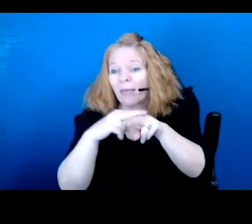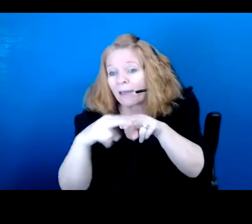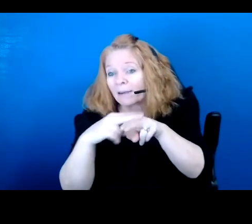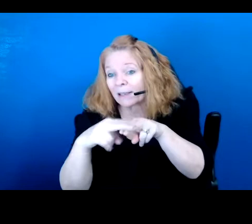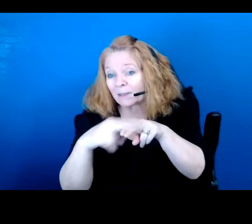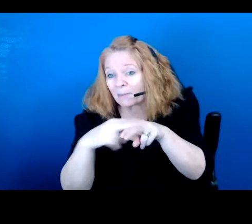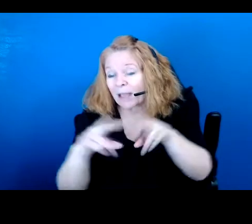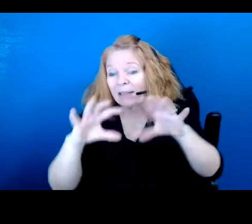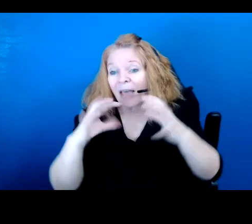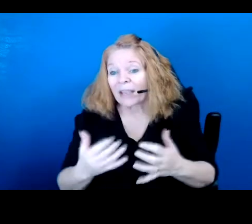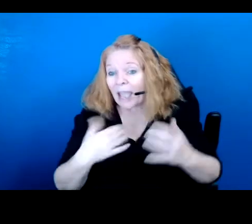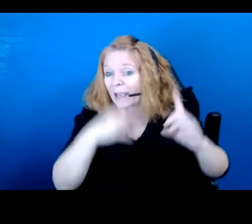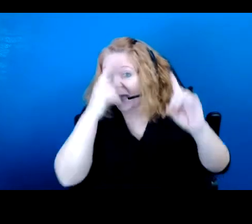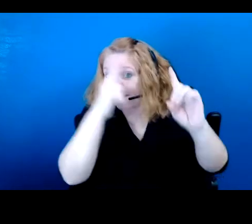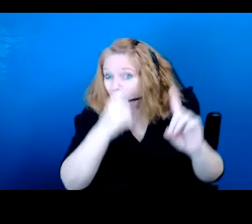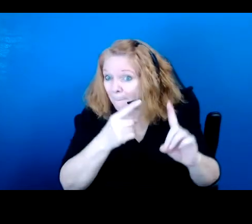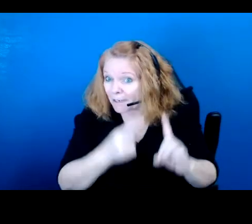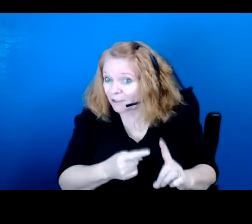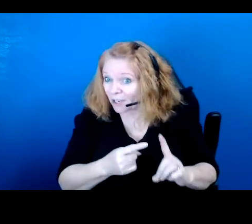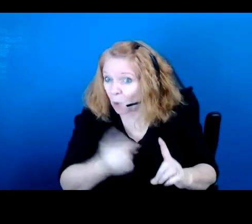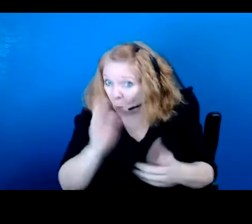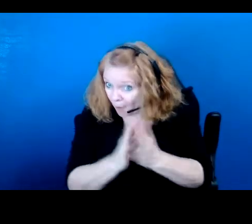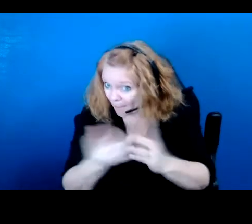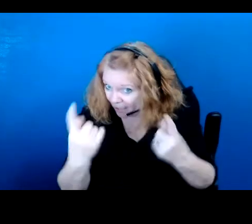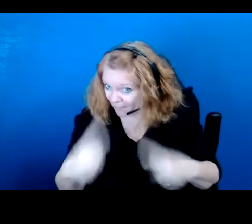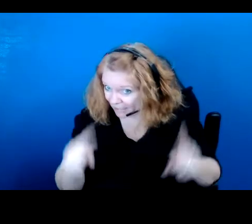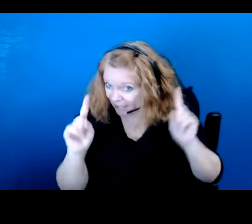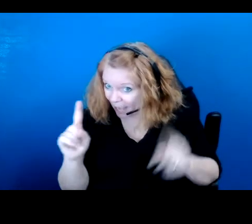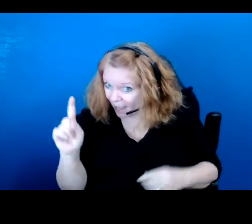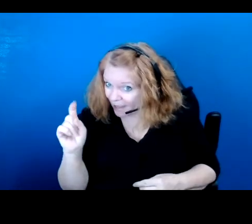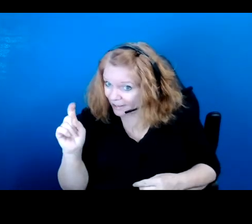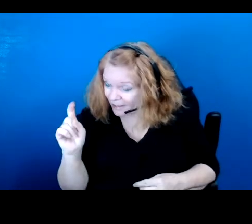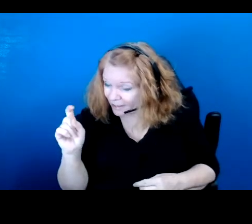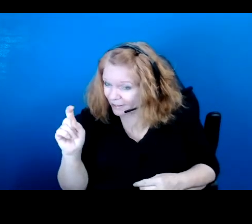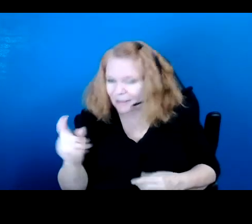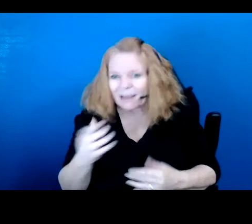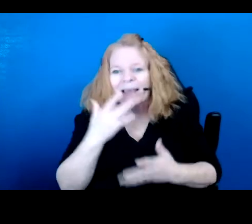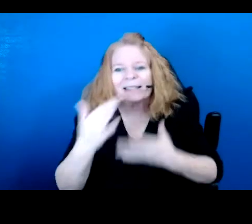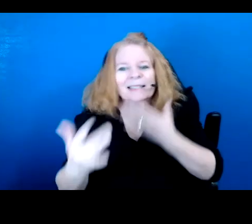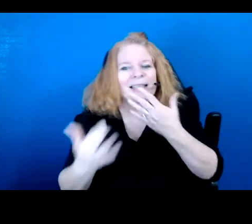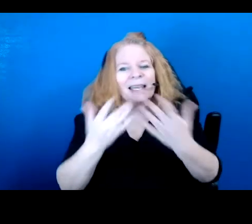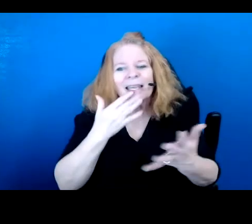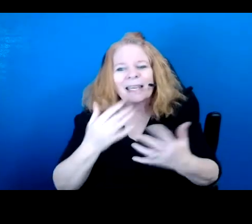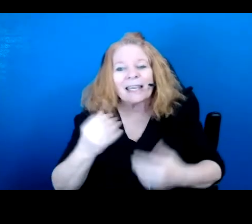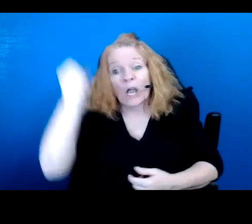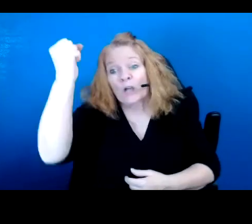todo se arriba del tren a una misión será exitosa